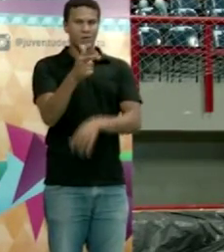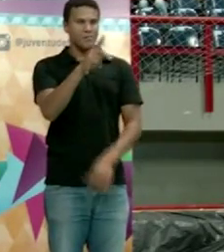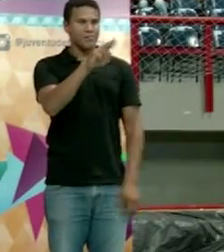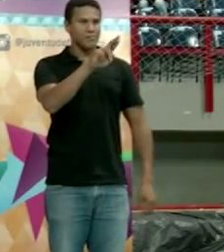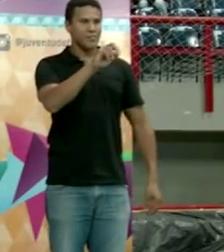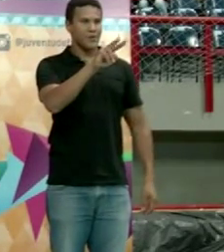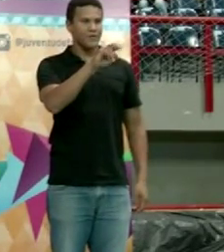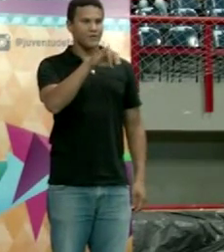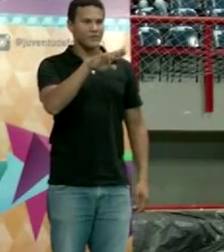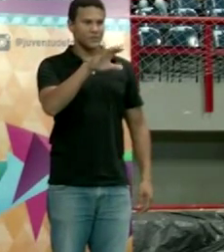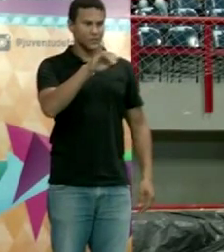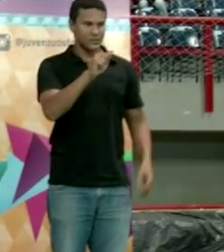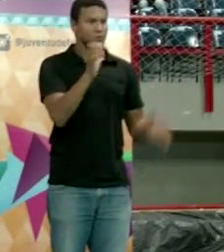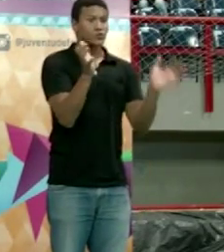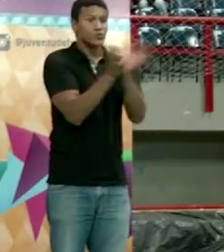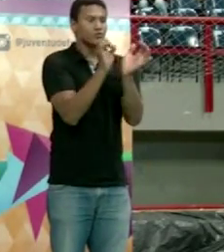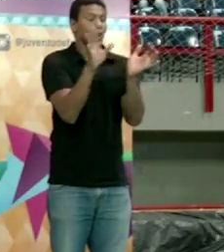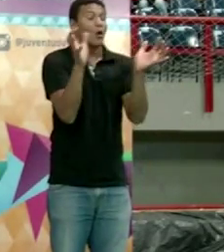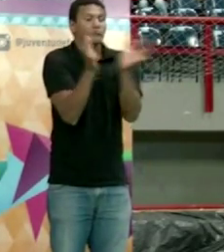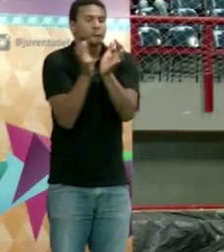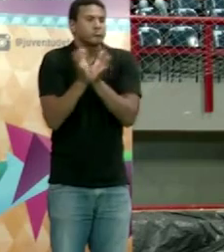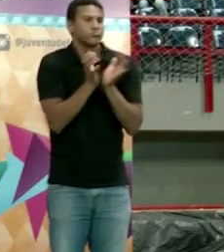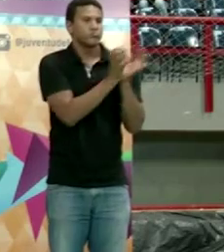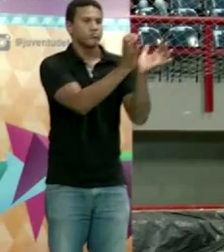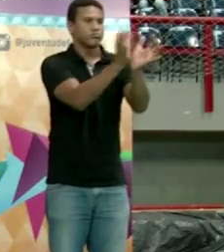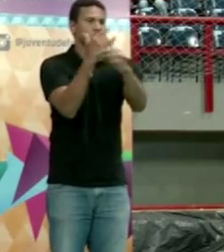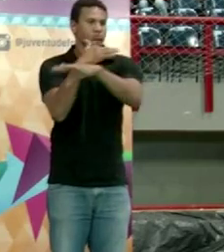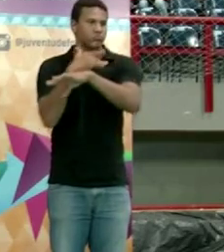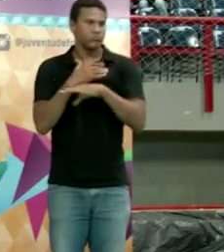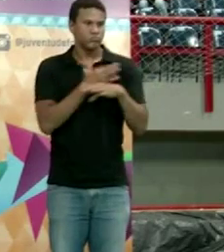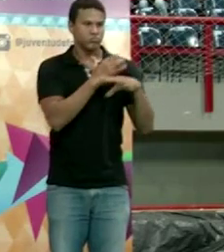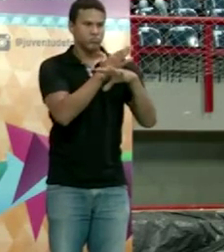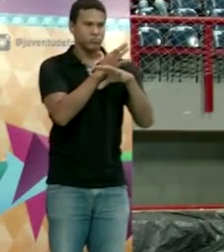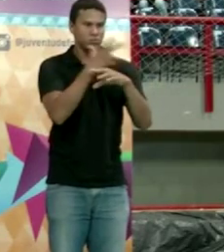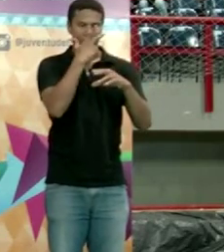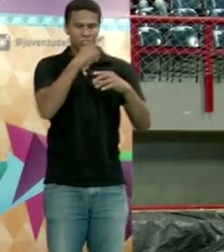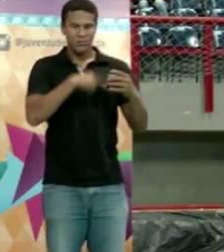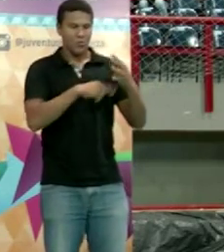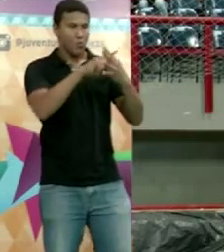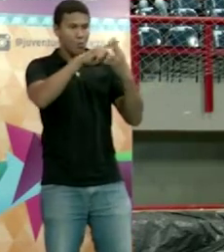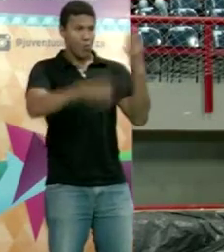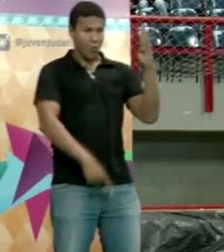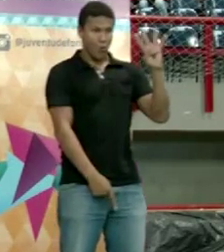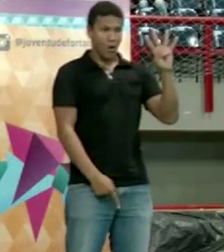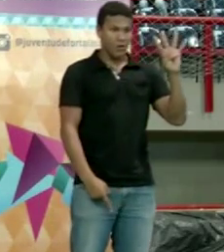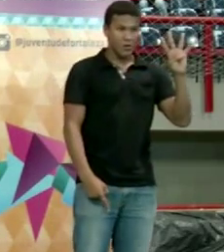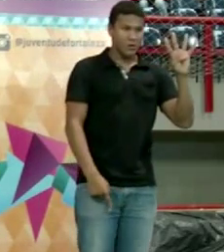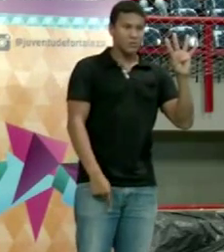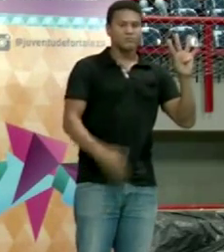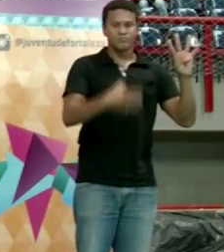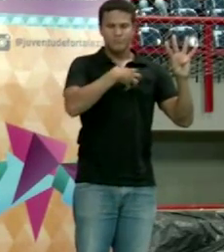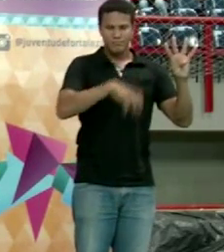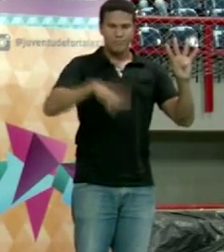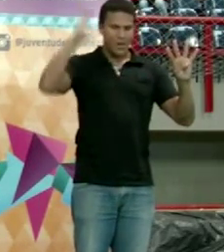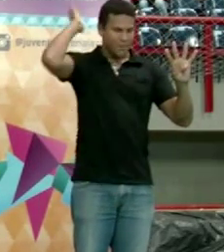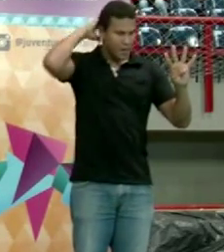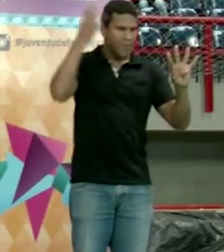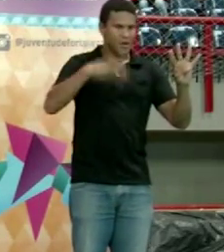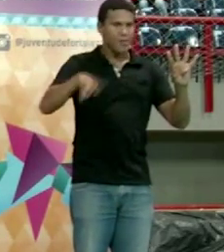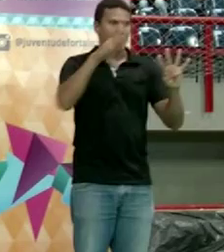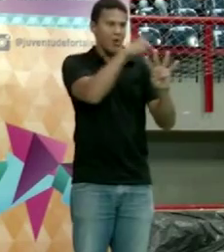Províncias. 4 delas vão ser com dependência. Bahia, Pará? Orra!